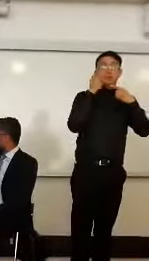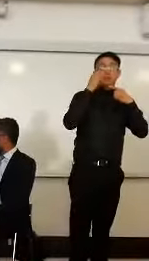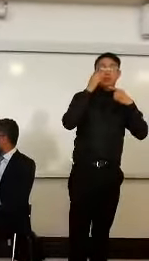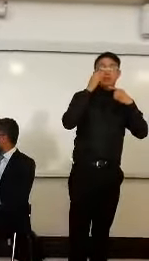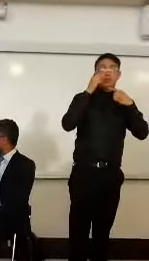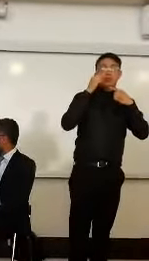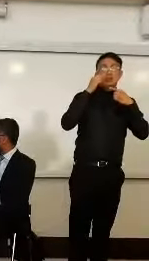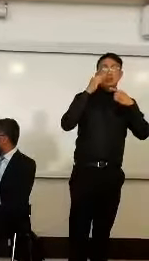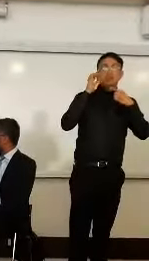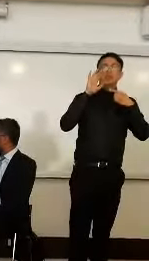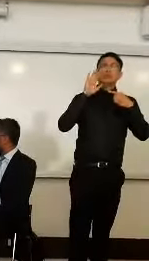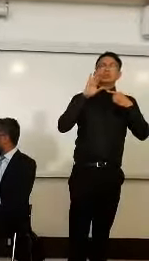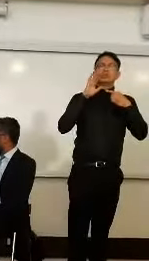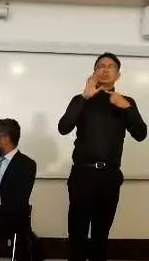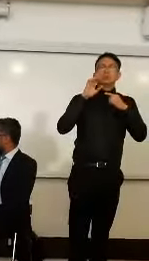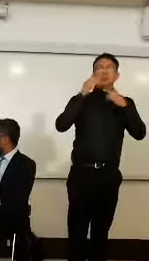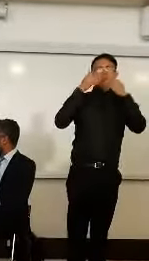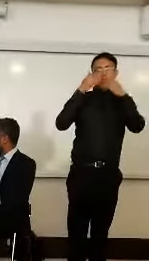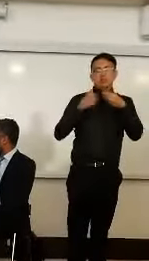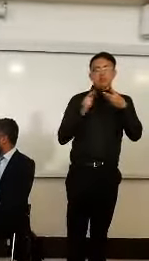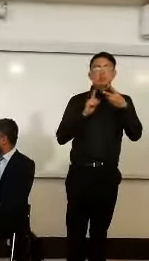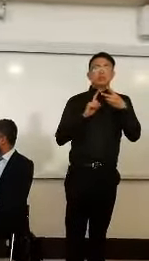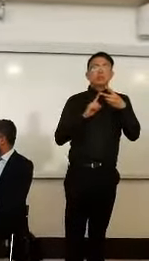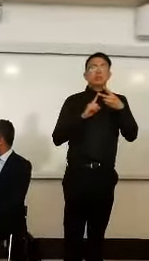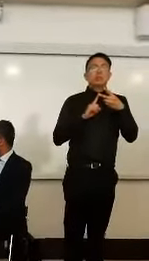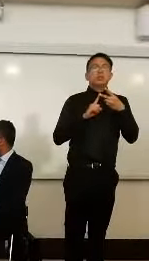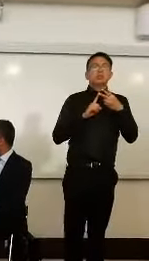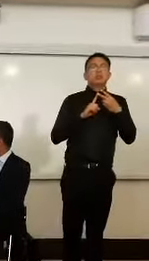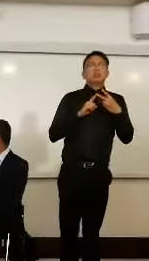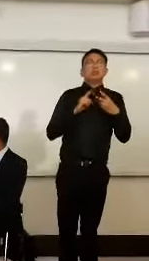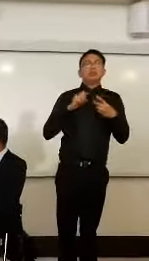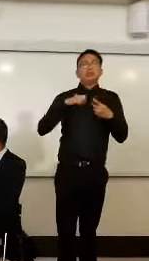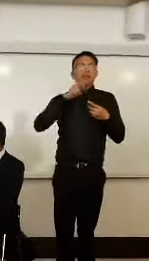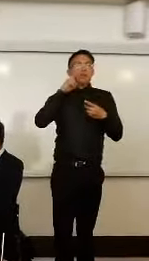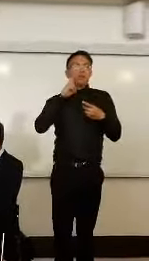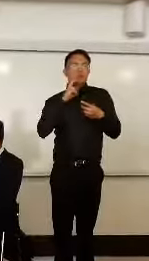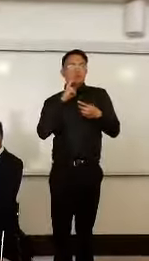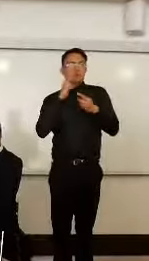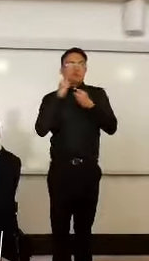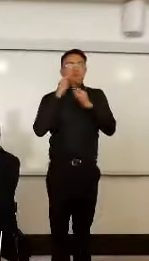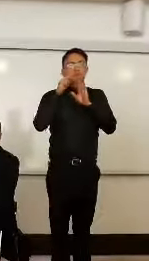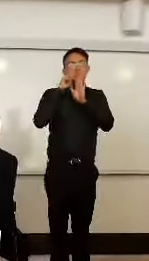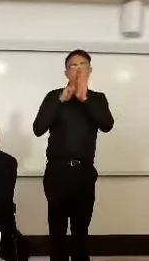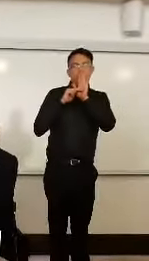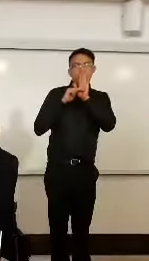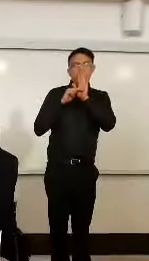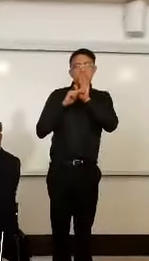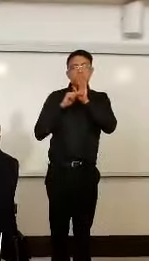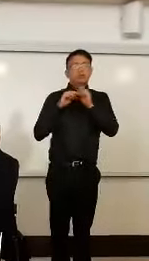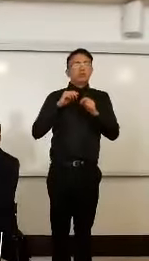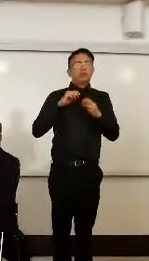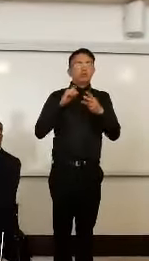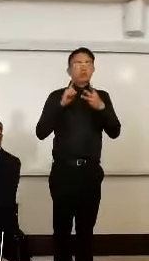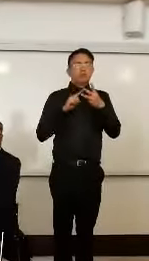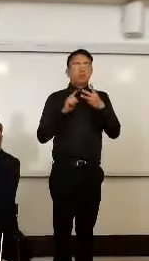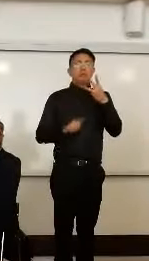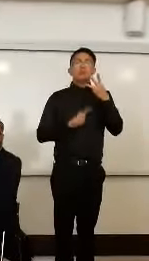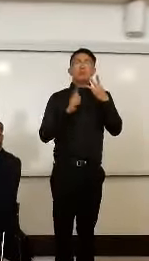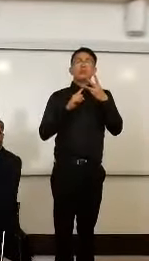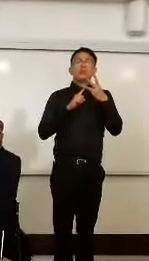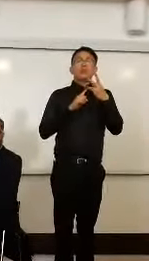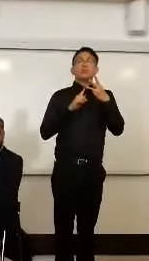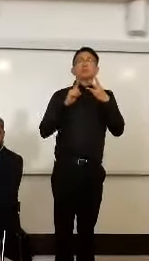e Inclusión Social, la Política Nacional de Sexualidad, Derechos Sexuales y Derechos Reproductivos, que fue emitida también por el Ministerio,